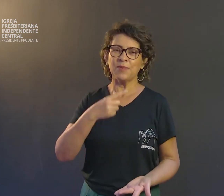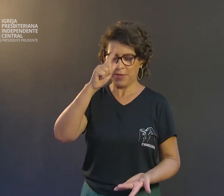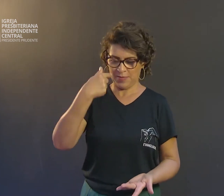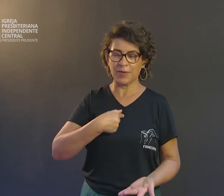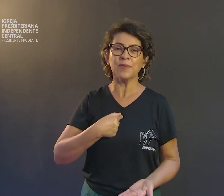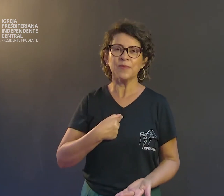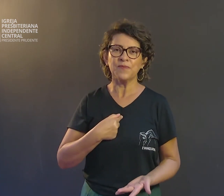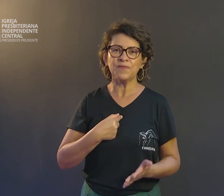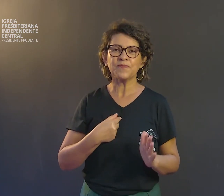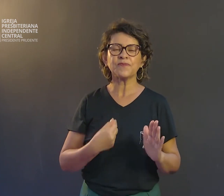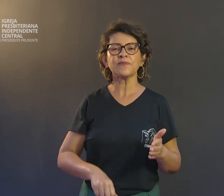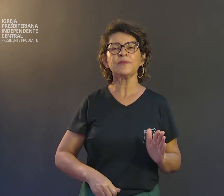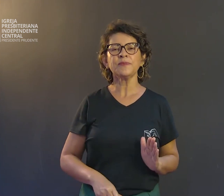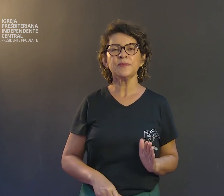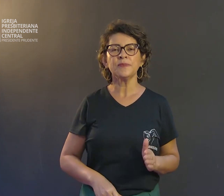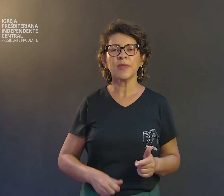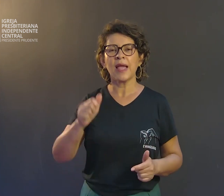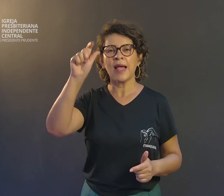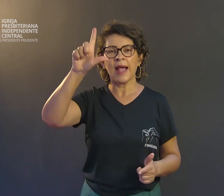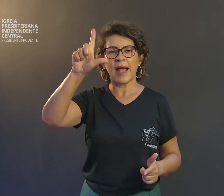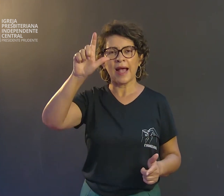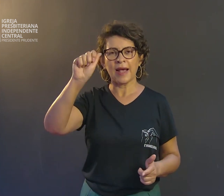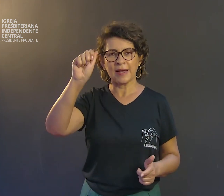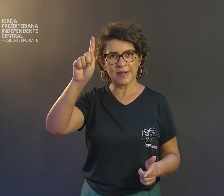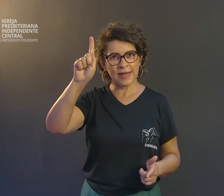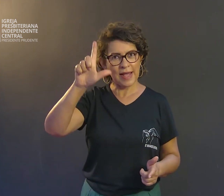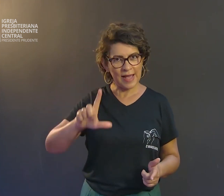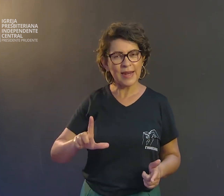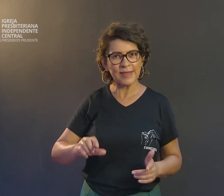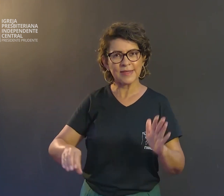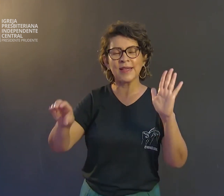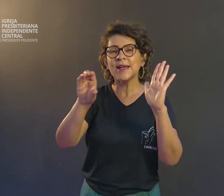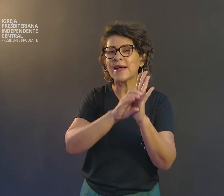Gálatas, capítulo 5, versos 22 e 23.